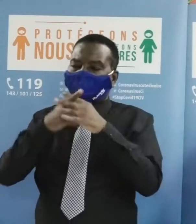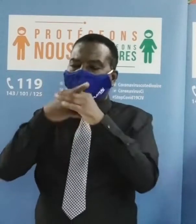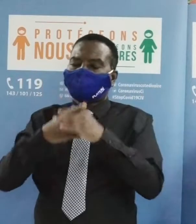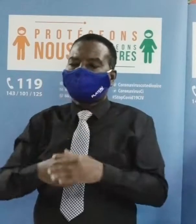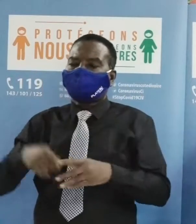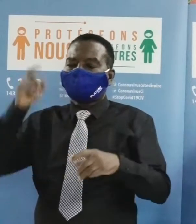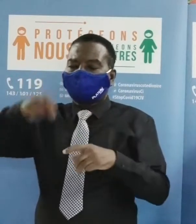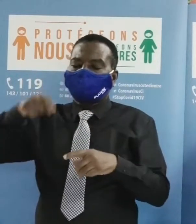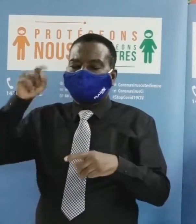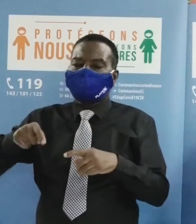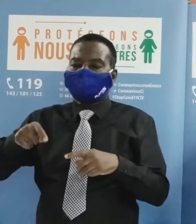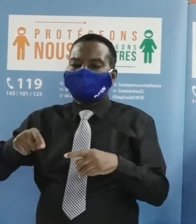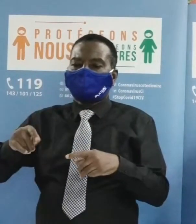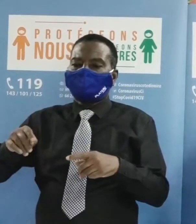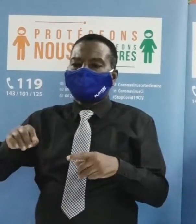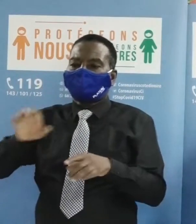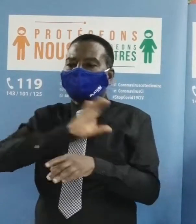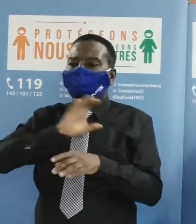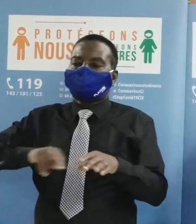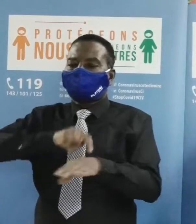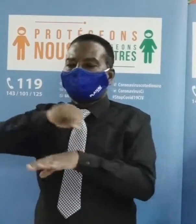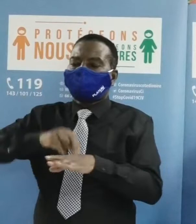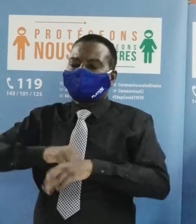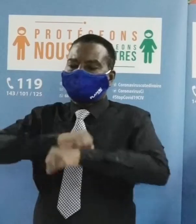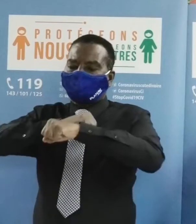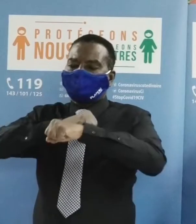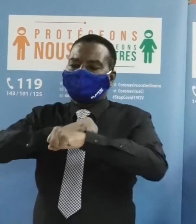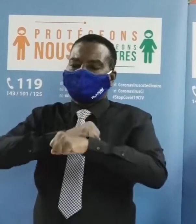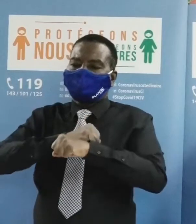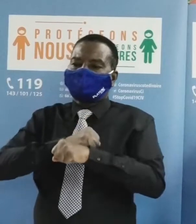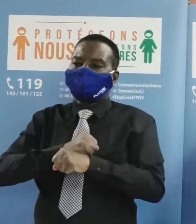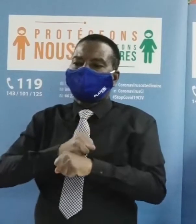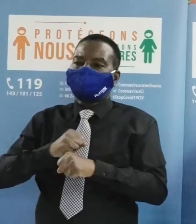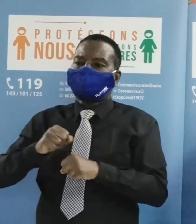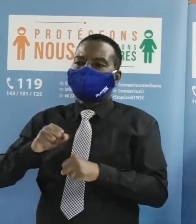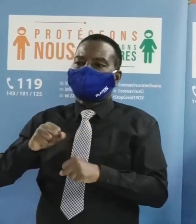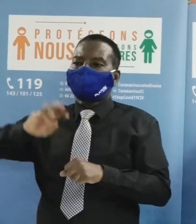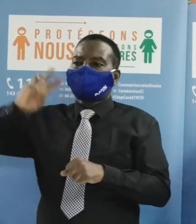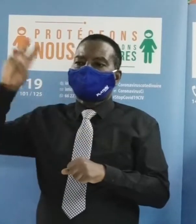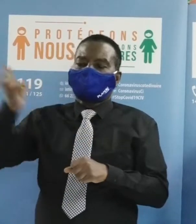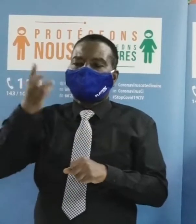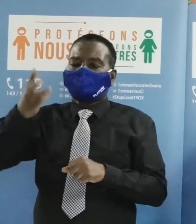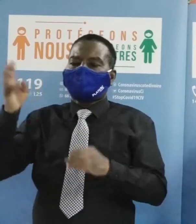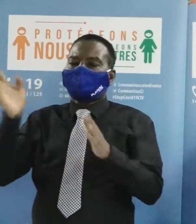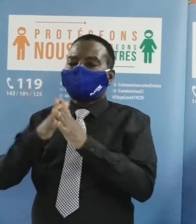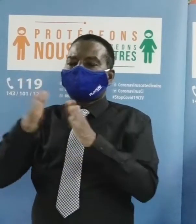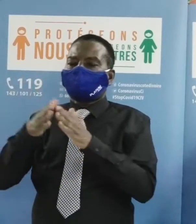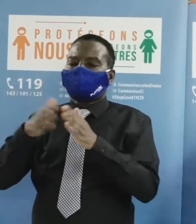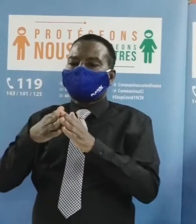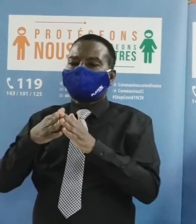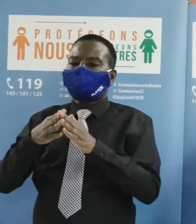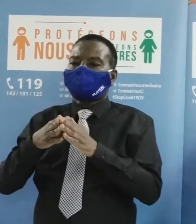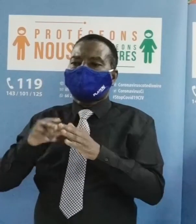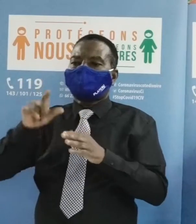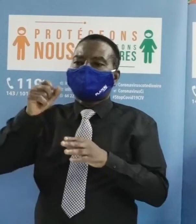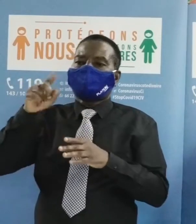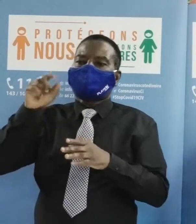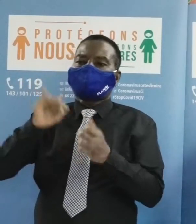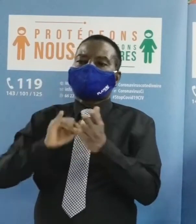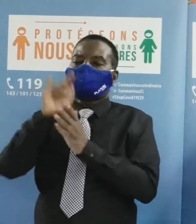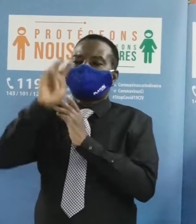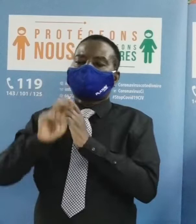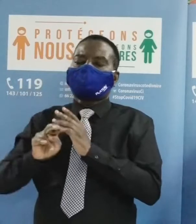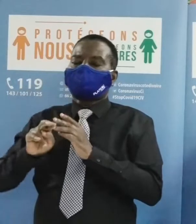nécessaire au conseil national de sécurité à sa 6ème session tenue le 11 juin